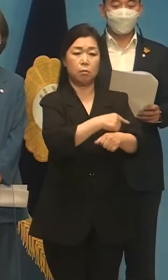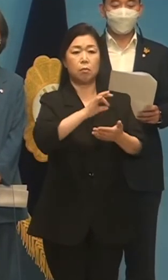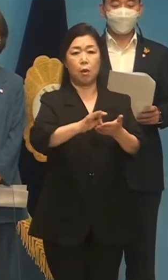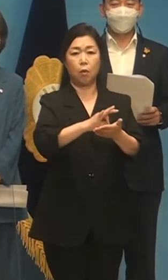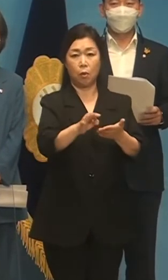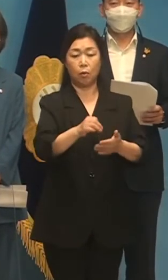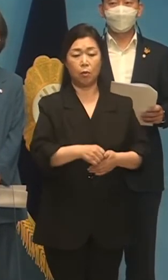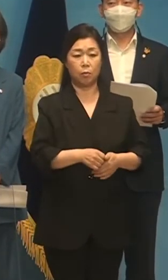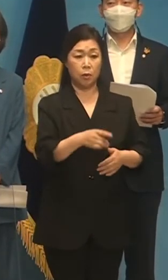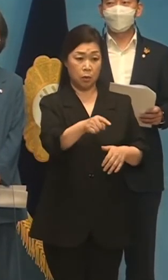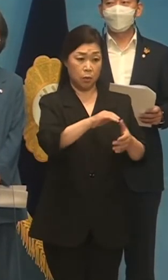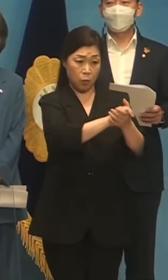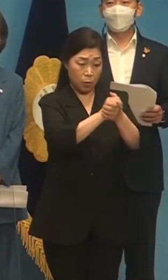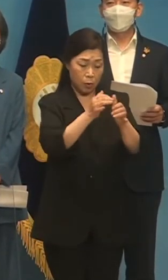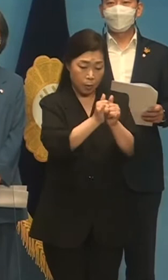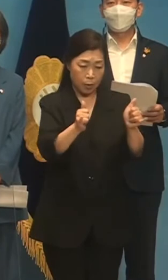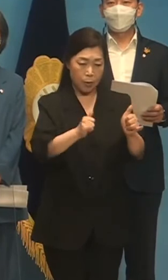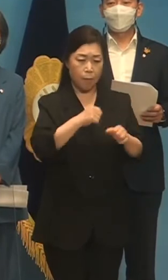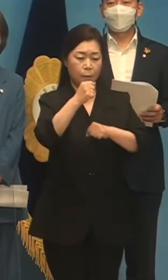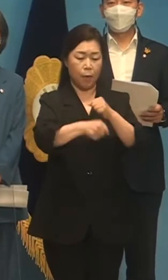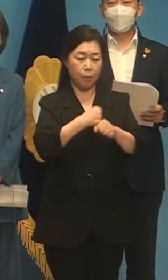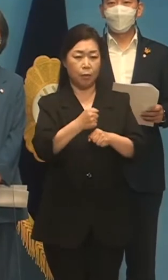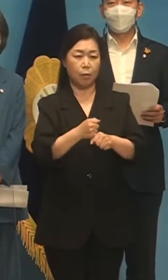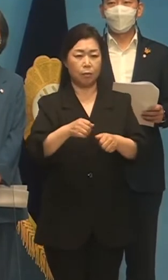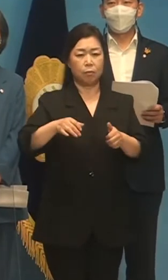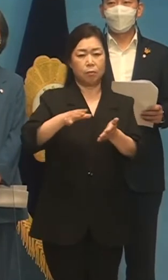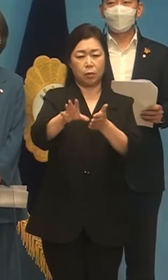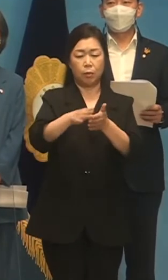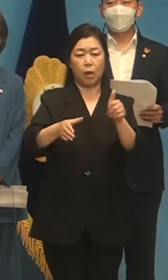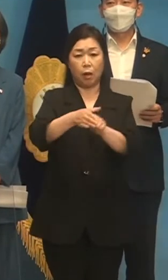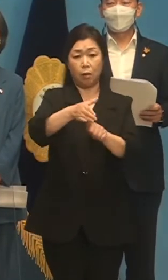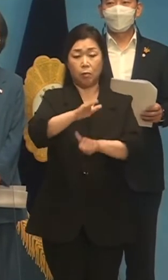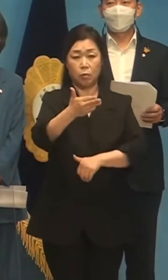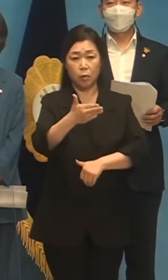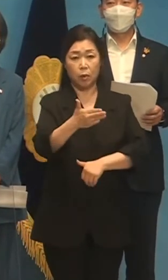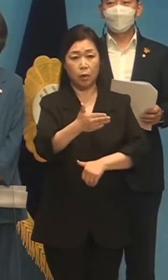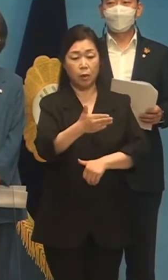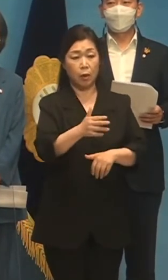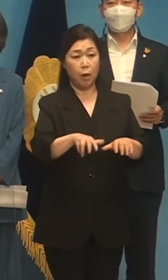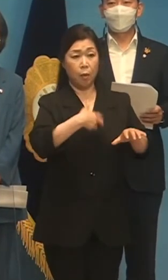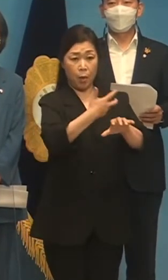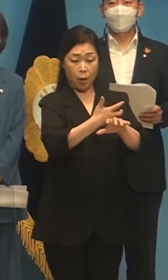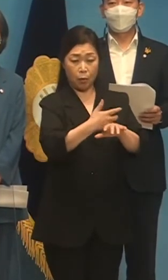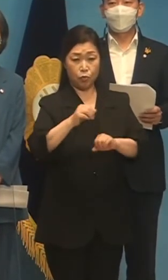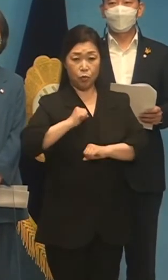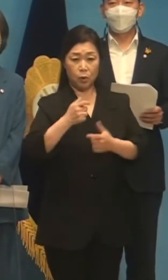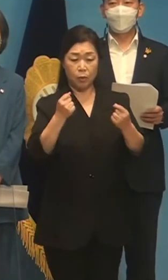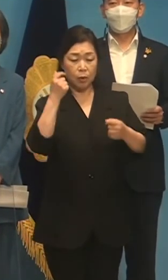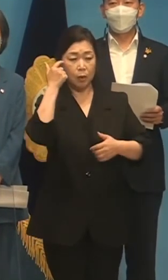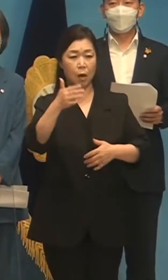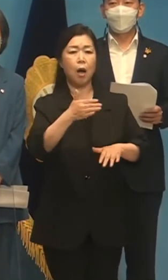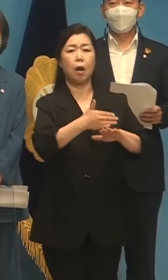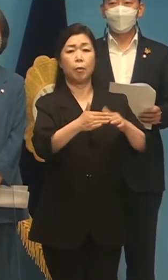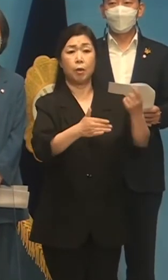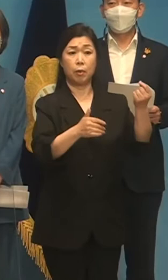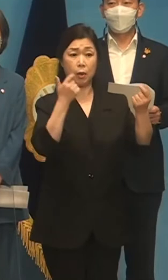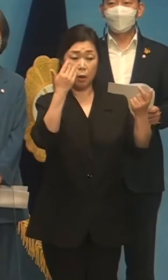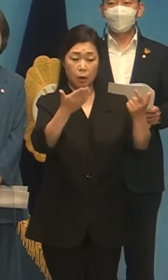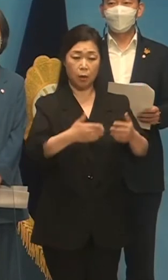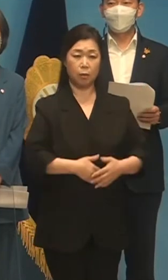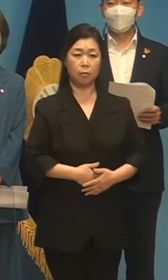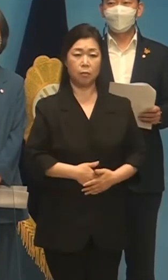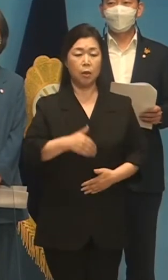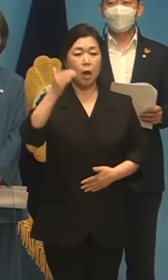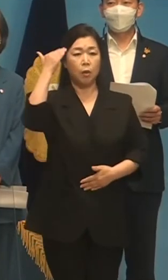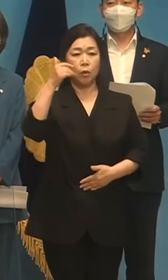자부심을 짓뭉개며 대권을 준비한 검찰총장은 깡패라고 불러야 합니까? 반란군 수괴라고 불러야 합니까? 대한민국의